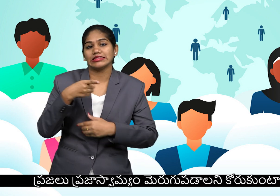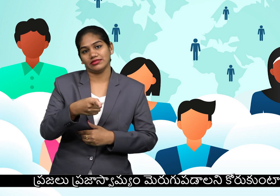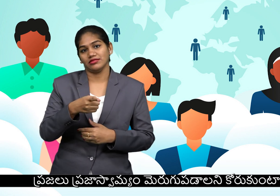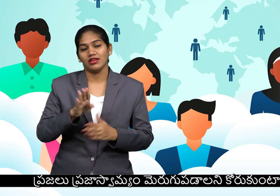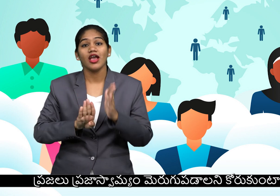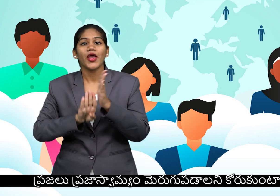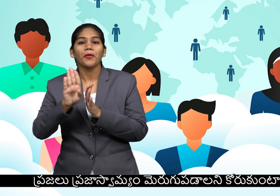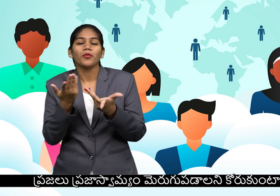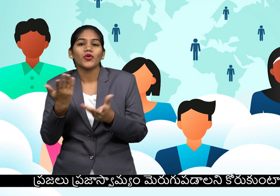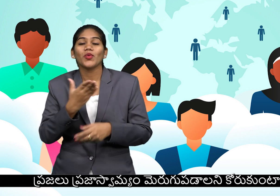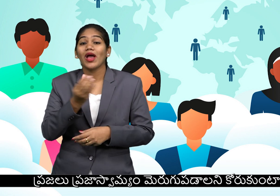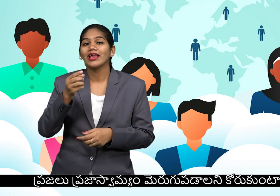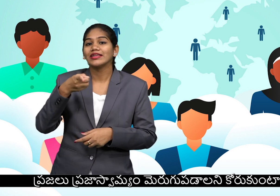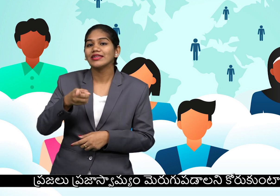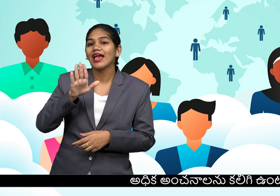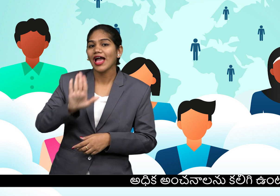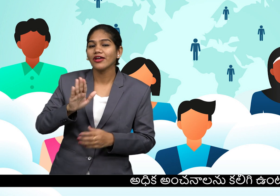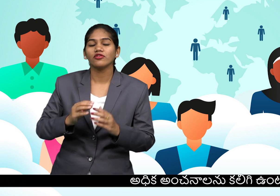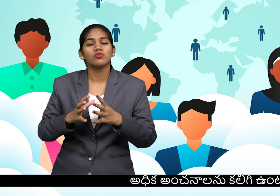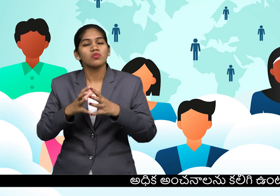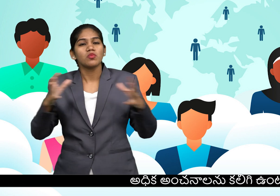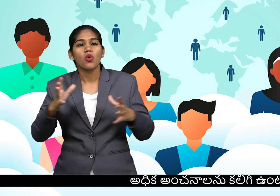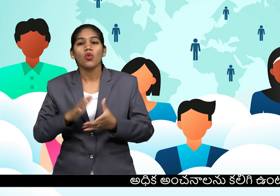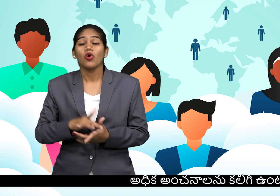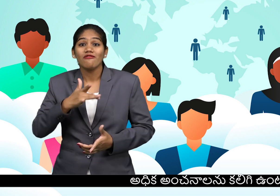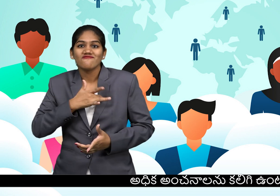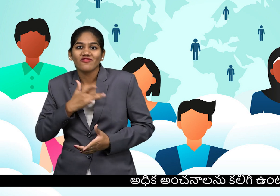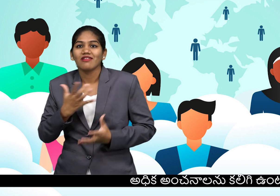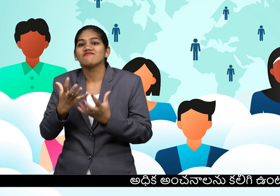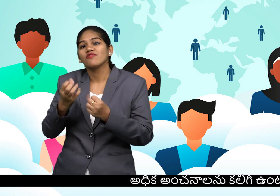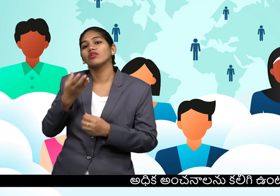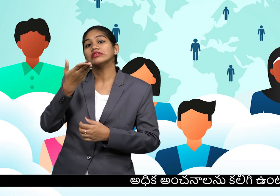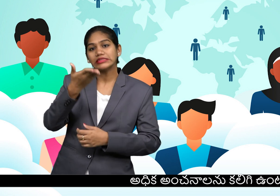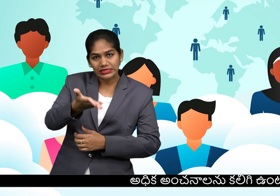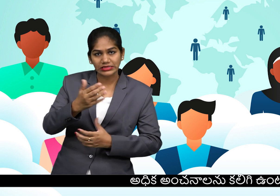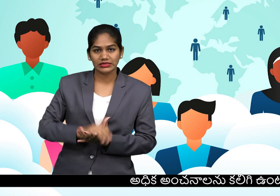కోరుకుంటారు మరియు దాని నుండి అధిక అంచనాలను కలిగి ఉంటారు.